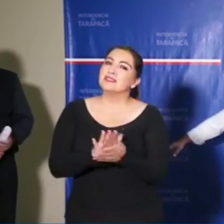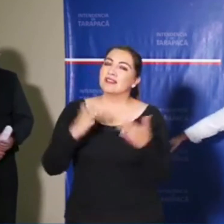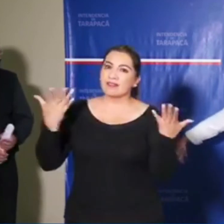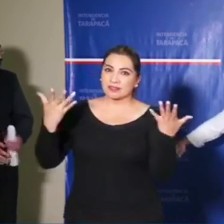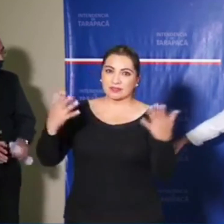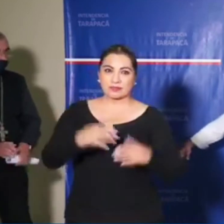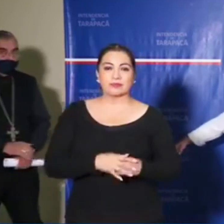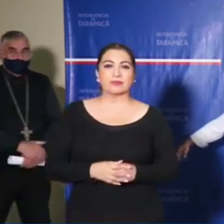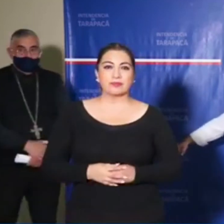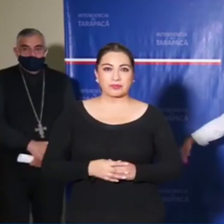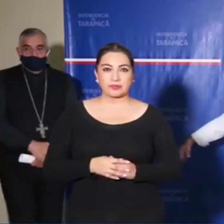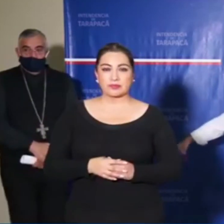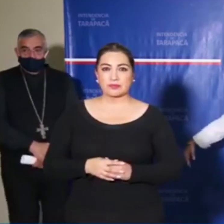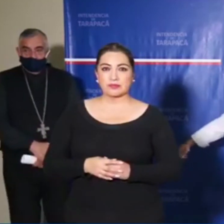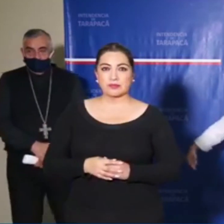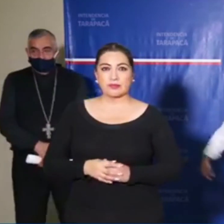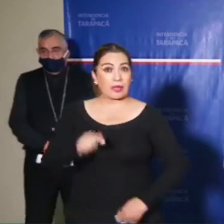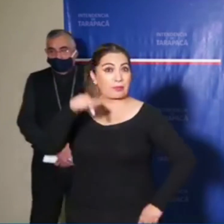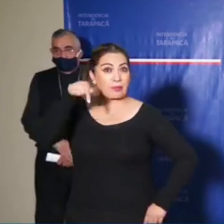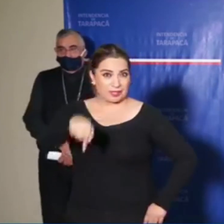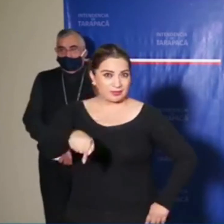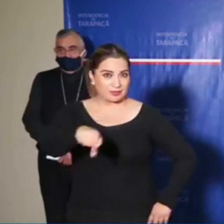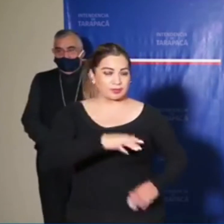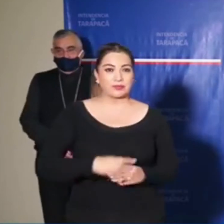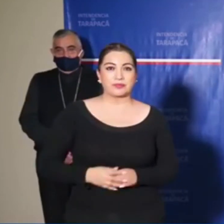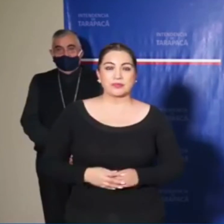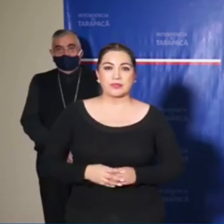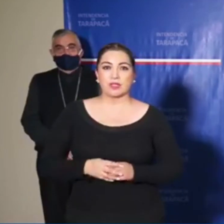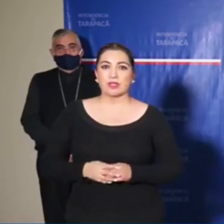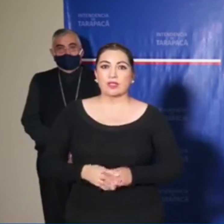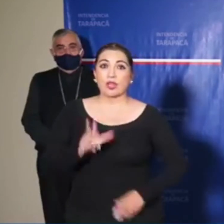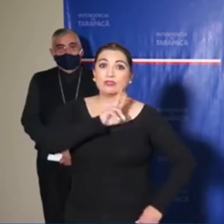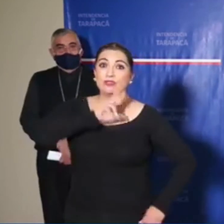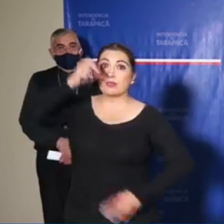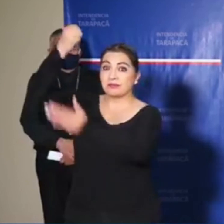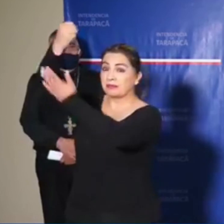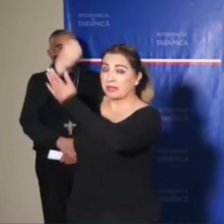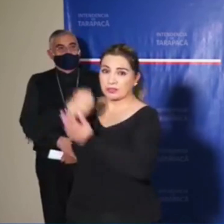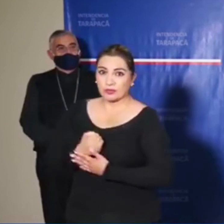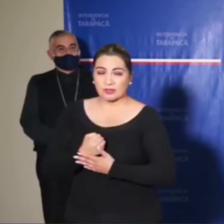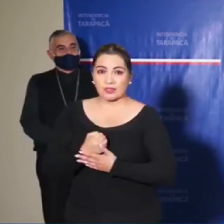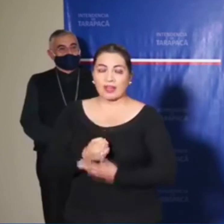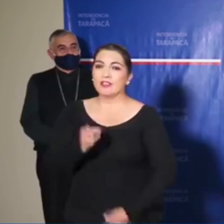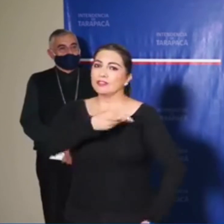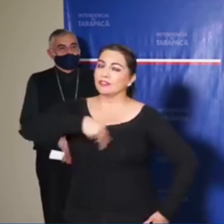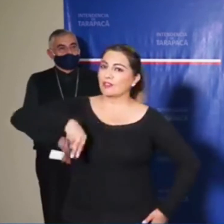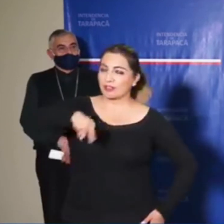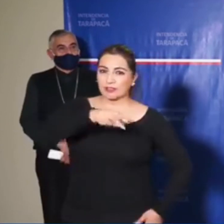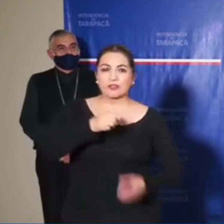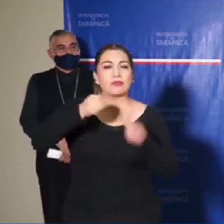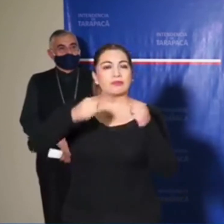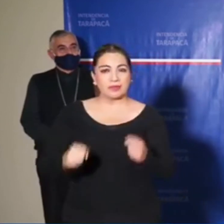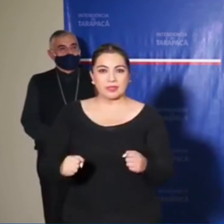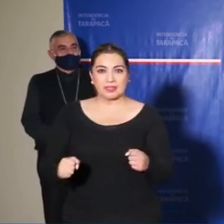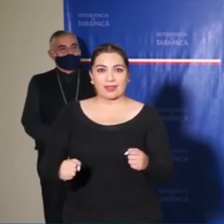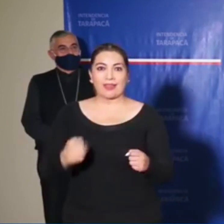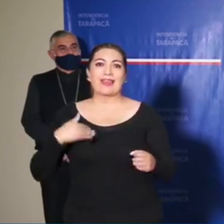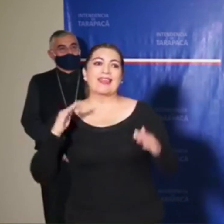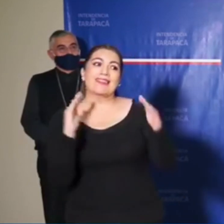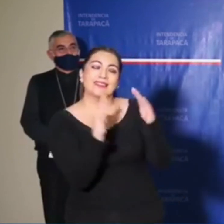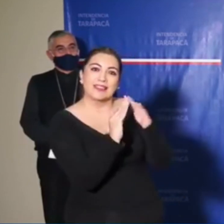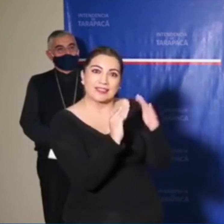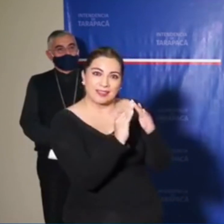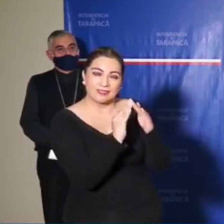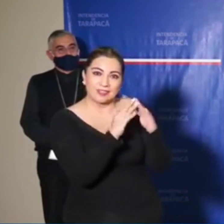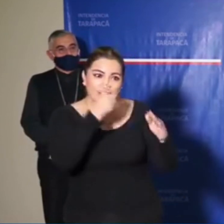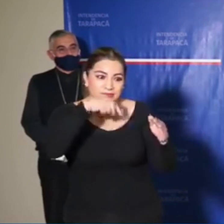fiesta. Es por esta razón que espero, Dios mediante, podamos, en el confort de nuestro hogar y